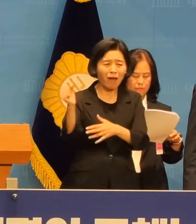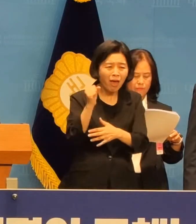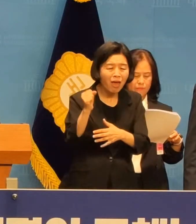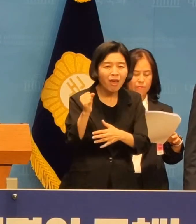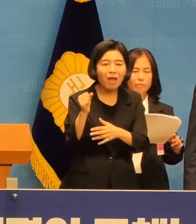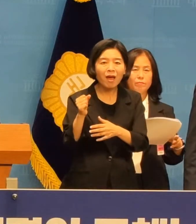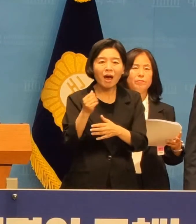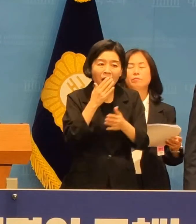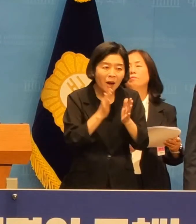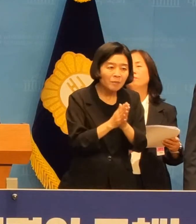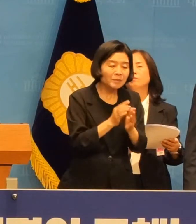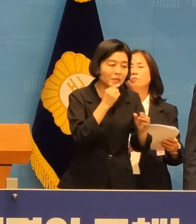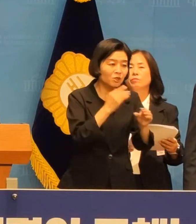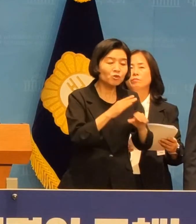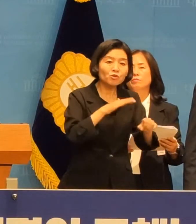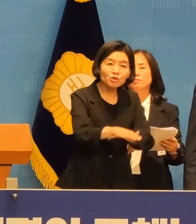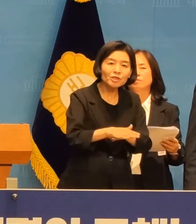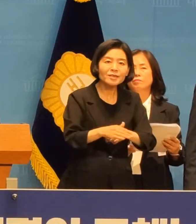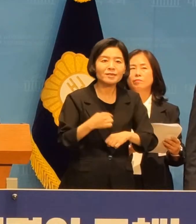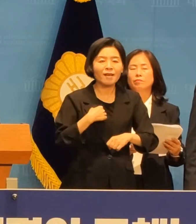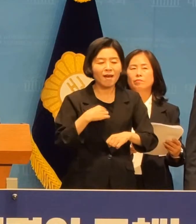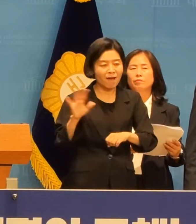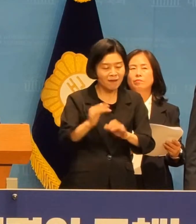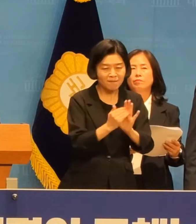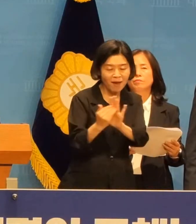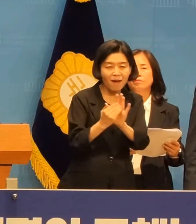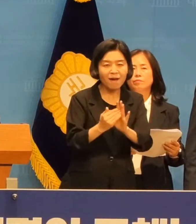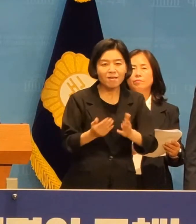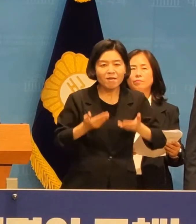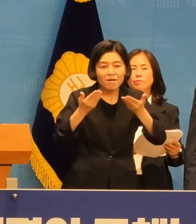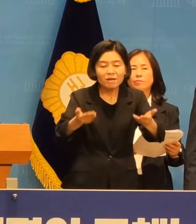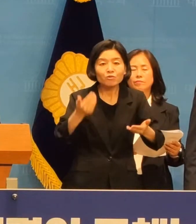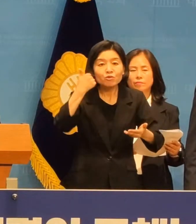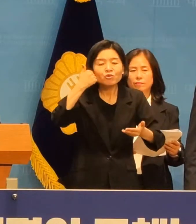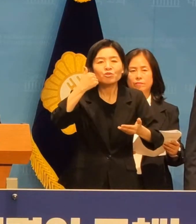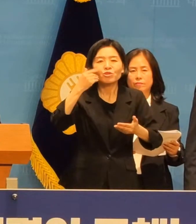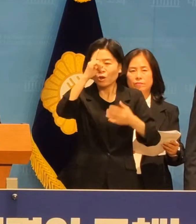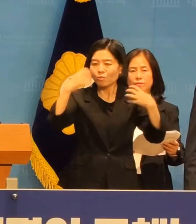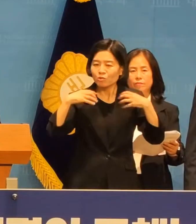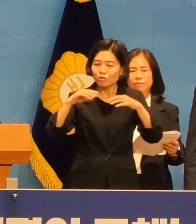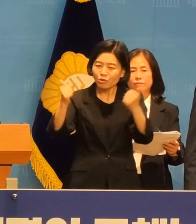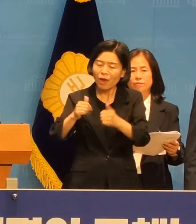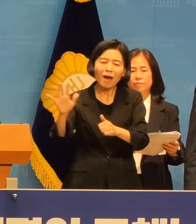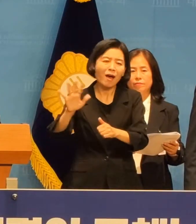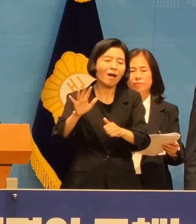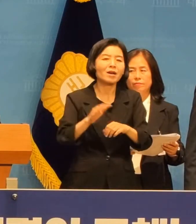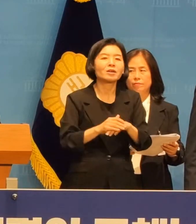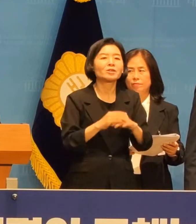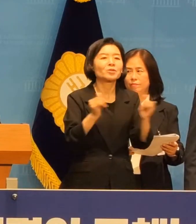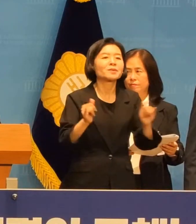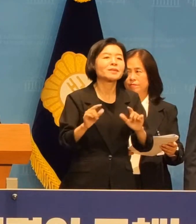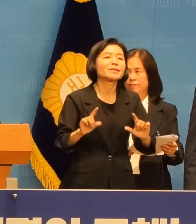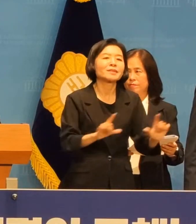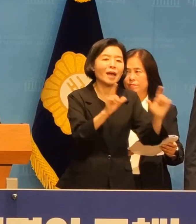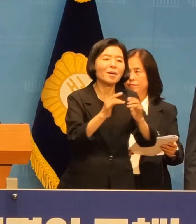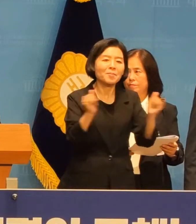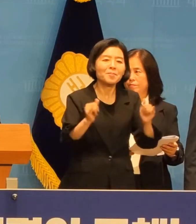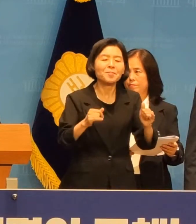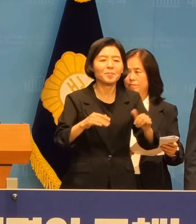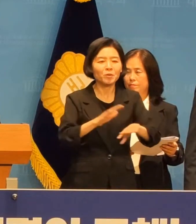때마다 민주주의를 지켜낸 것은 정부나 국회, 사법부가 아니라 주민의 손과 발, 마을의